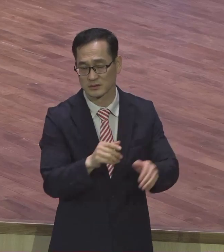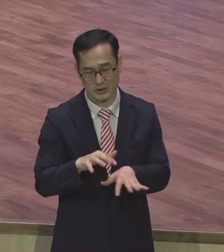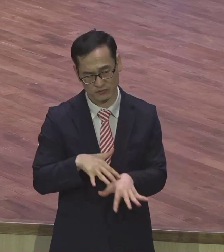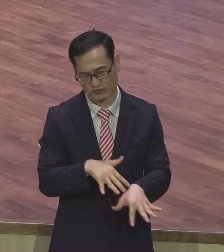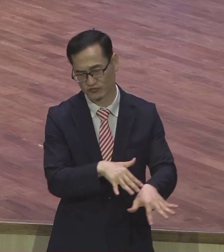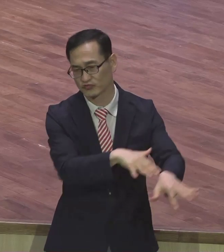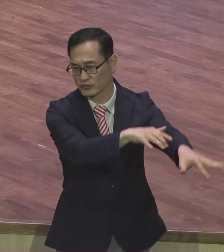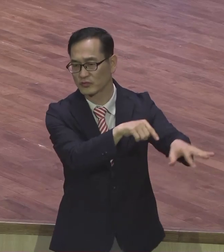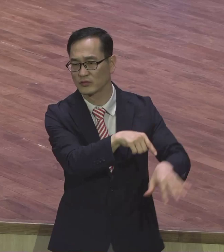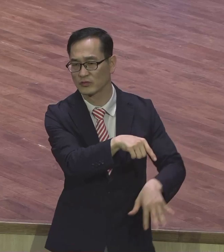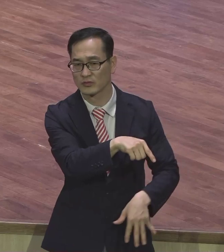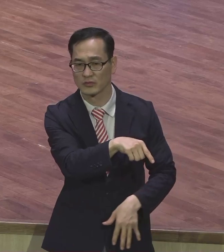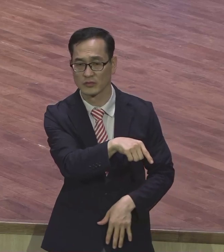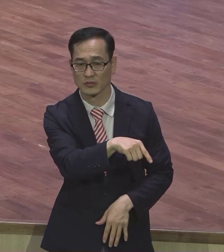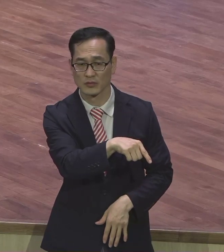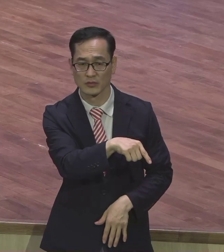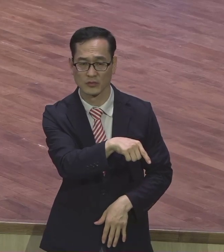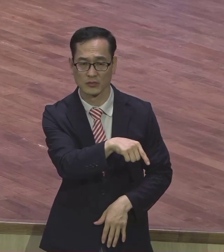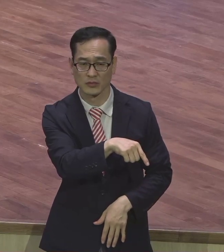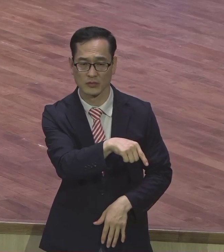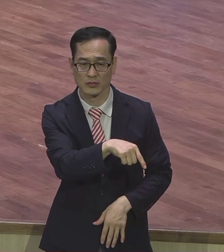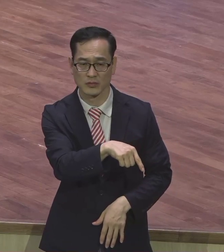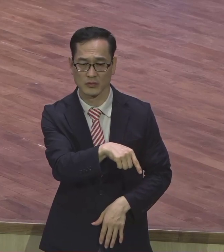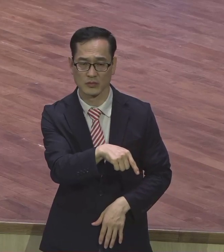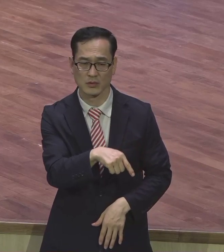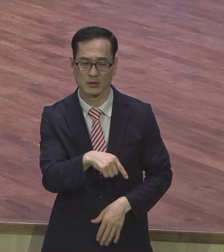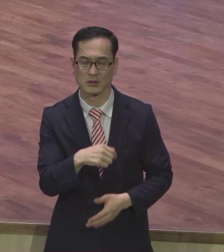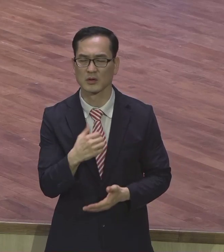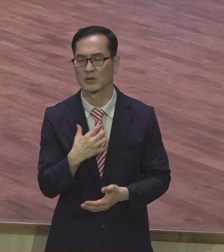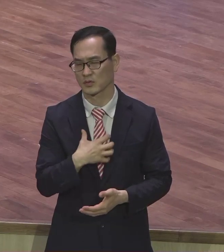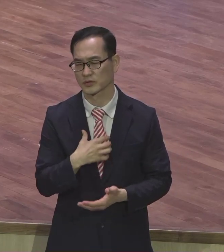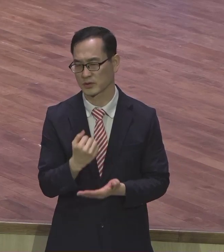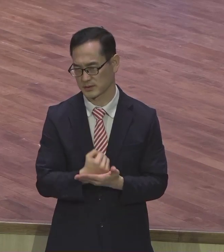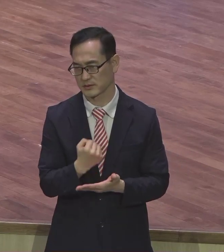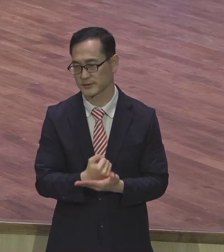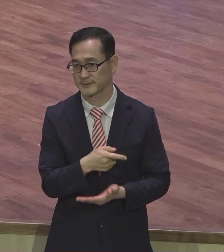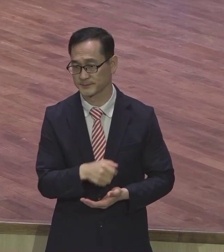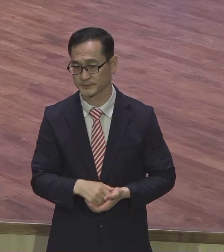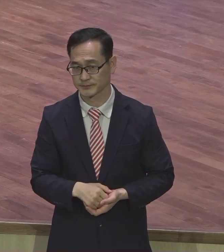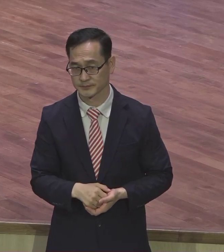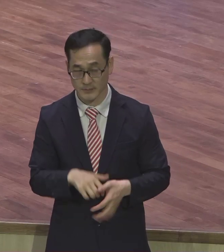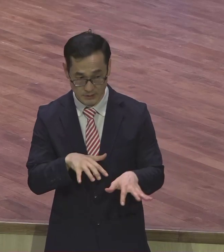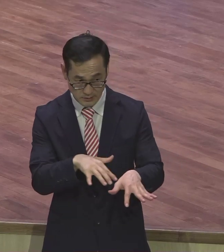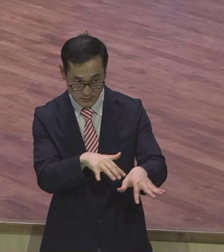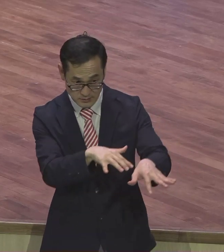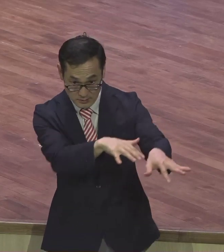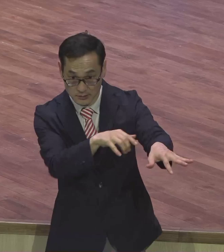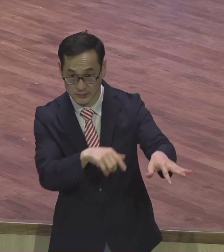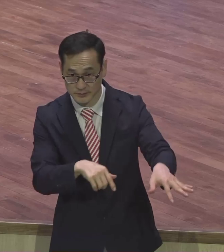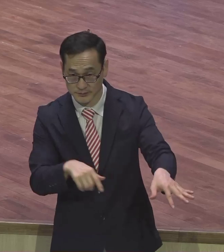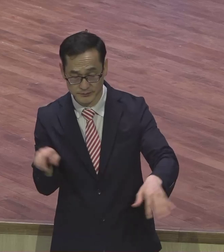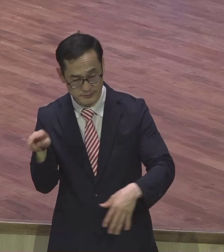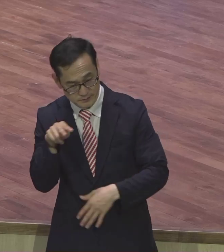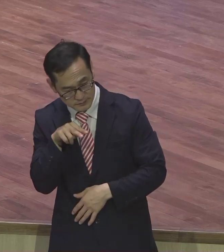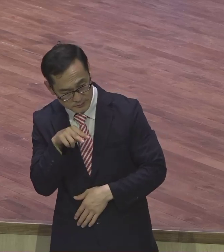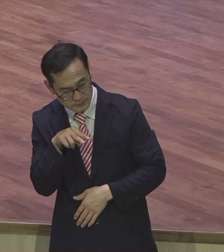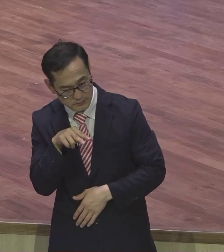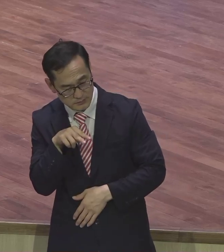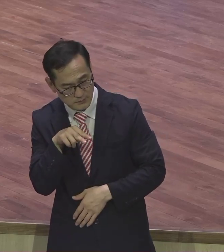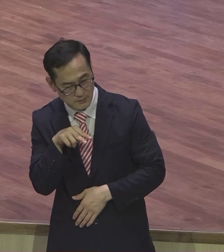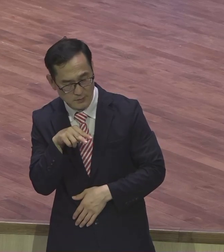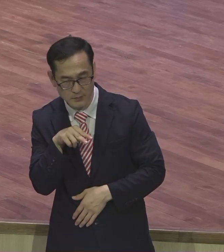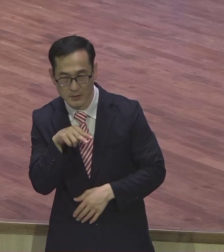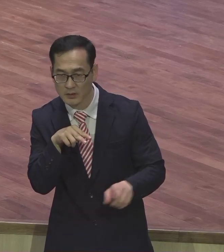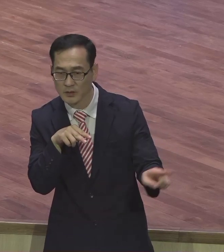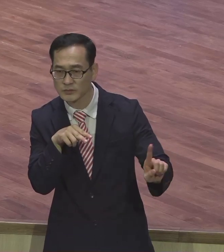우리에게는 이런 길로 가는 자들의 인생을 우리는